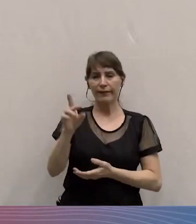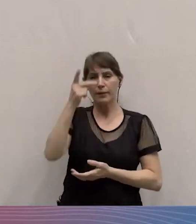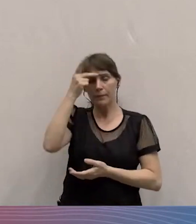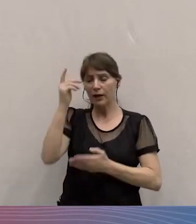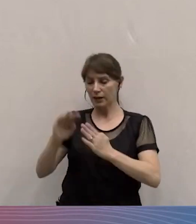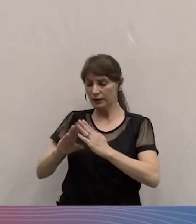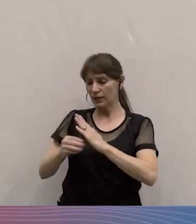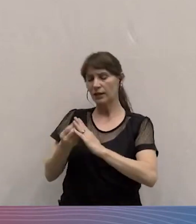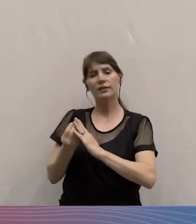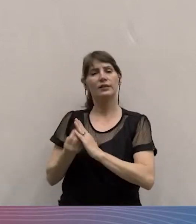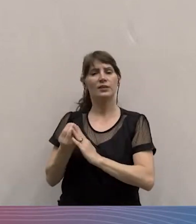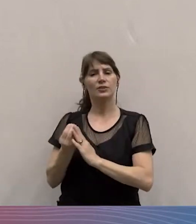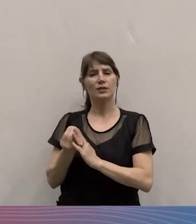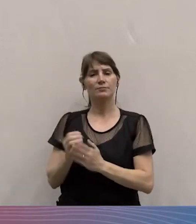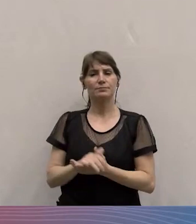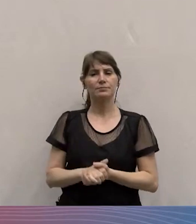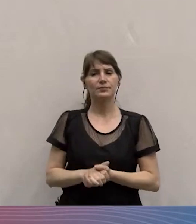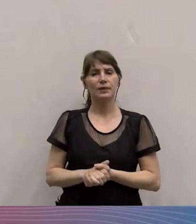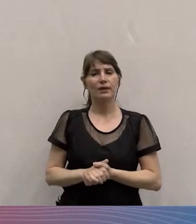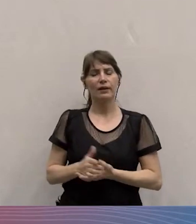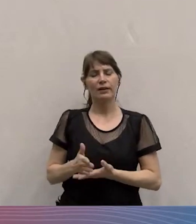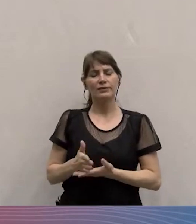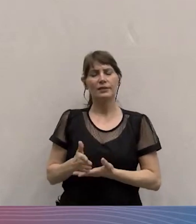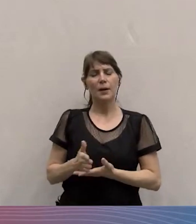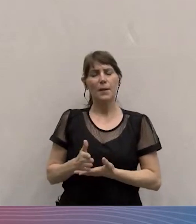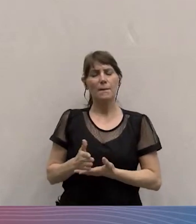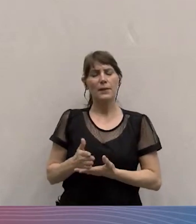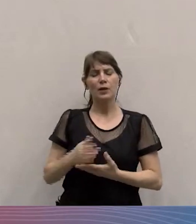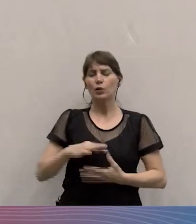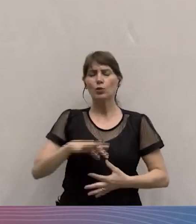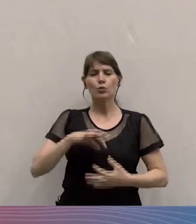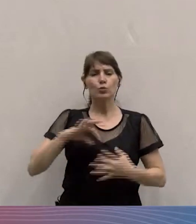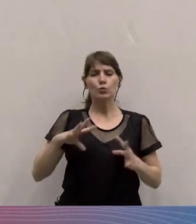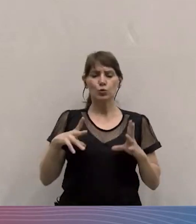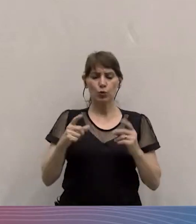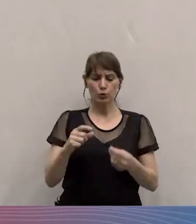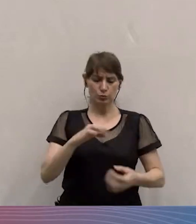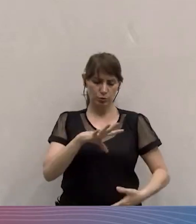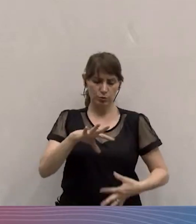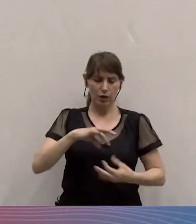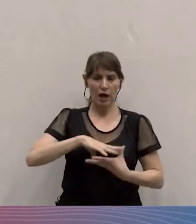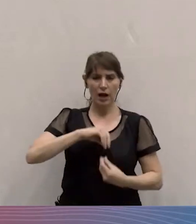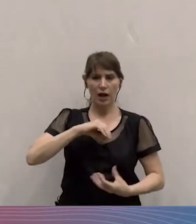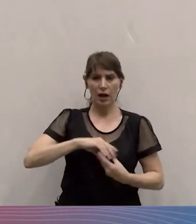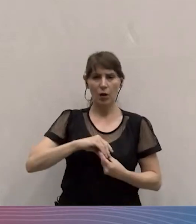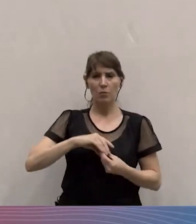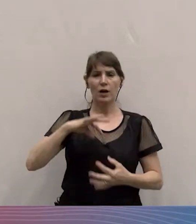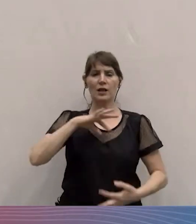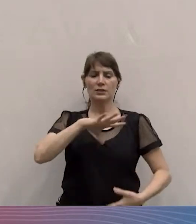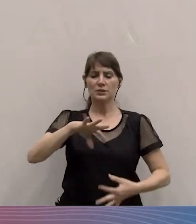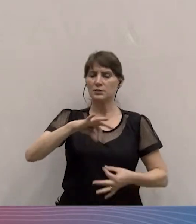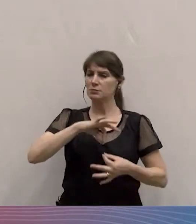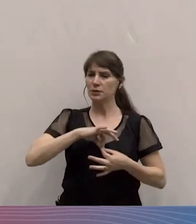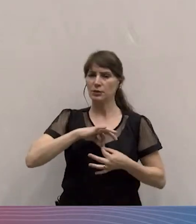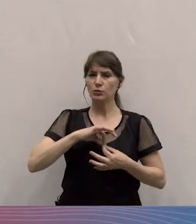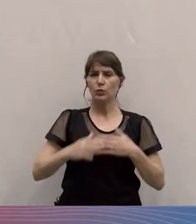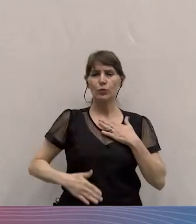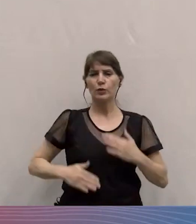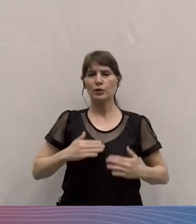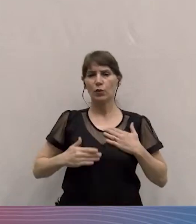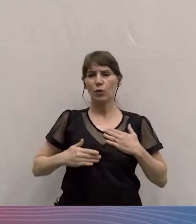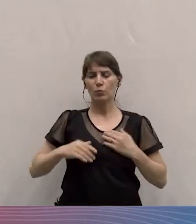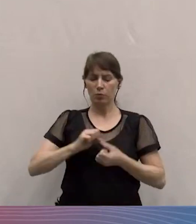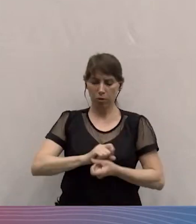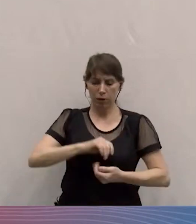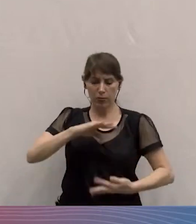Cristo, cada parte do nosso ser interior, Deus encher com